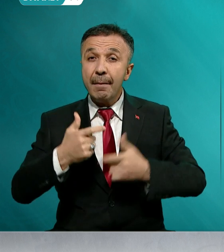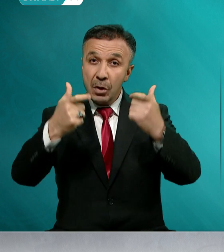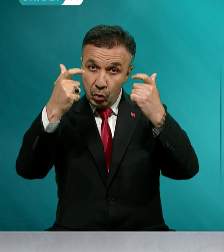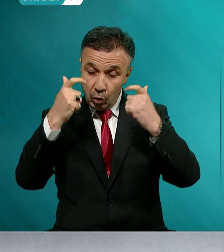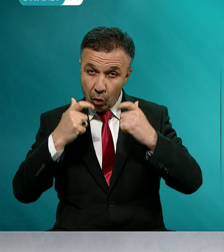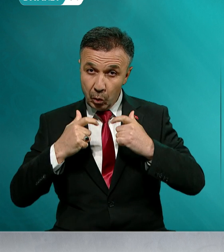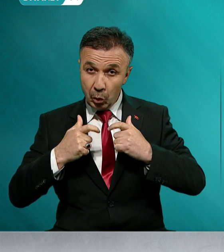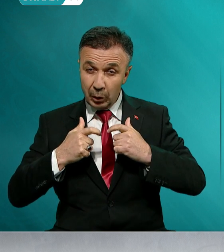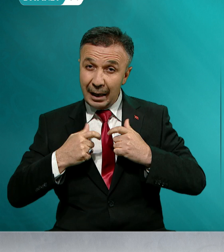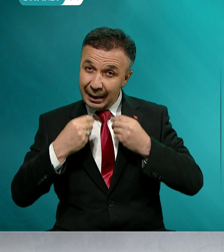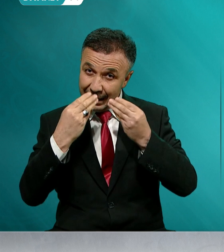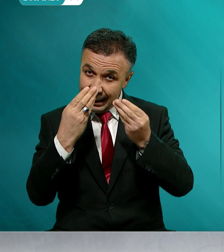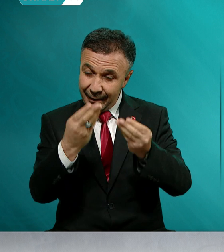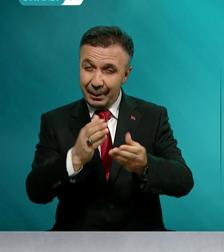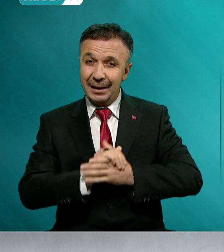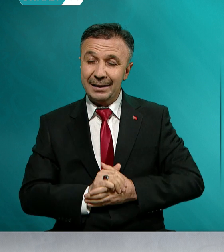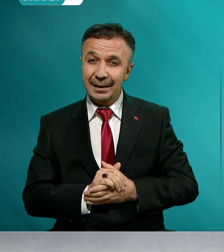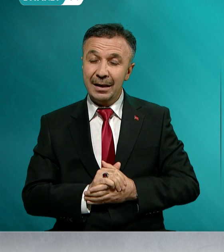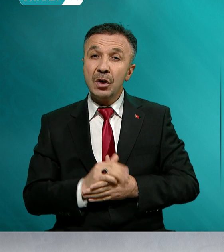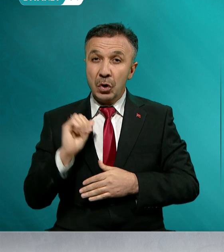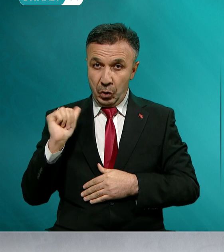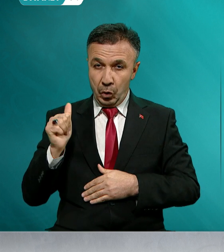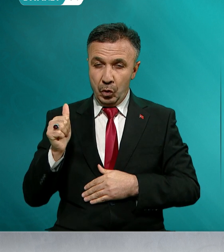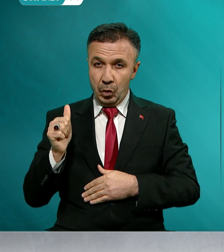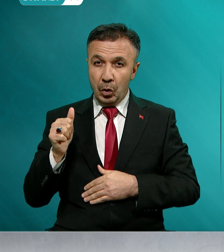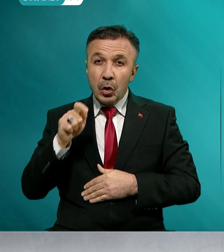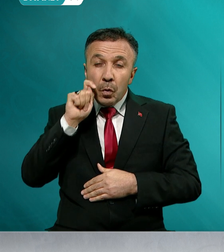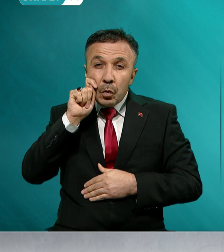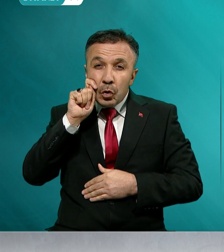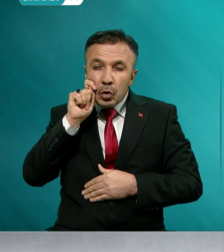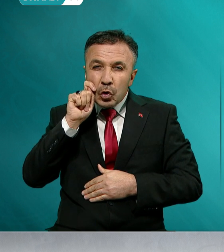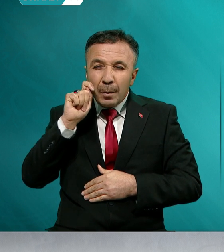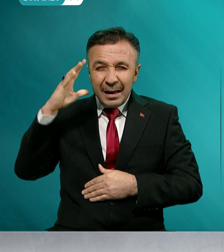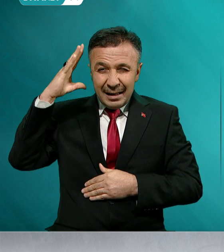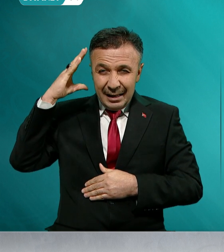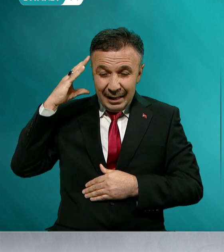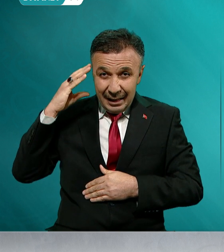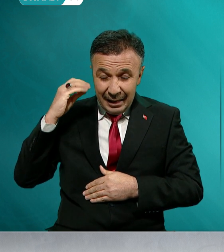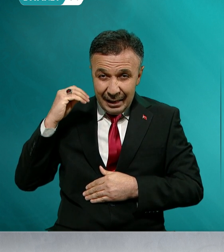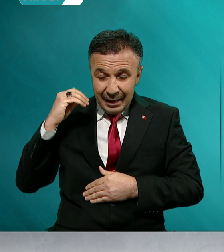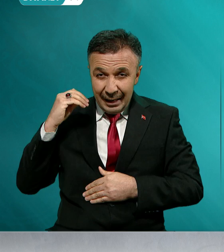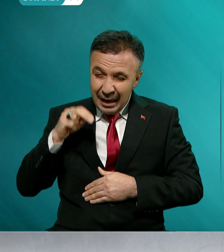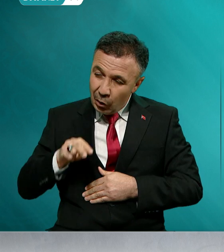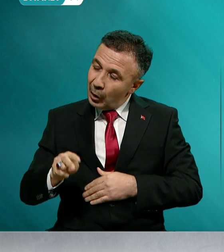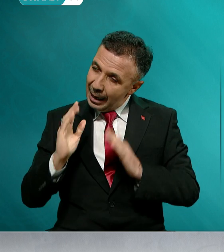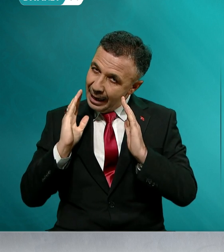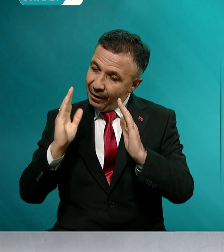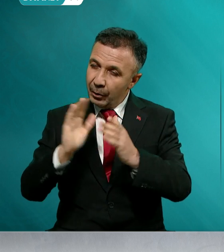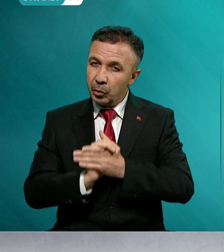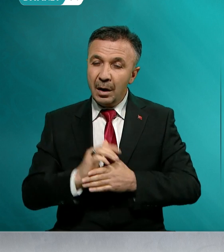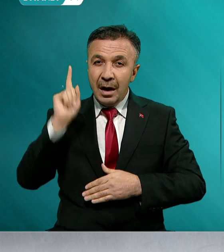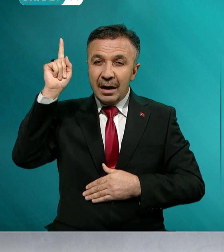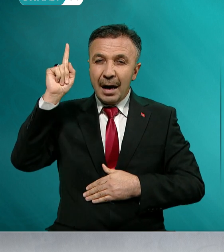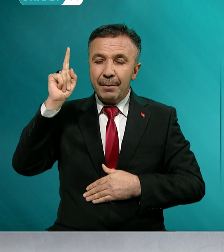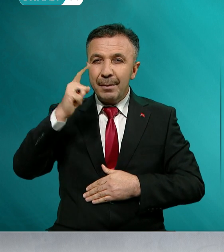yüklemektedir bir gün Müslüman idraki ile yola revan olup Rabbimize